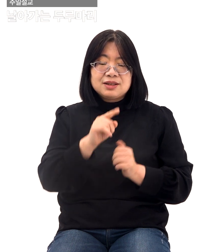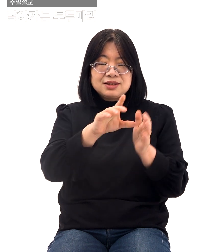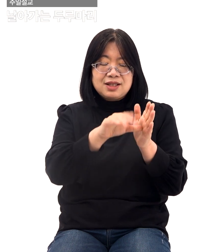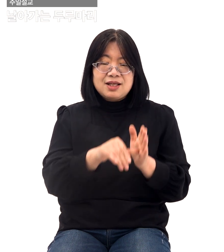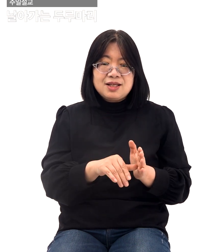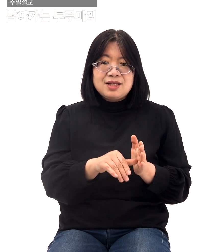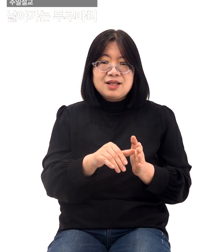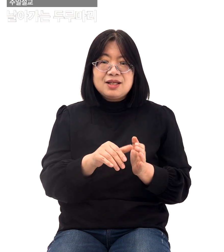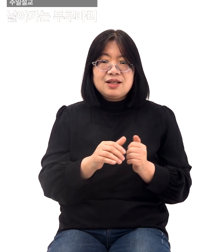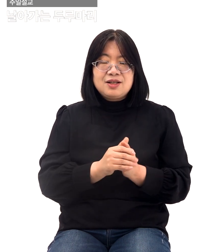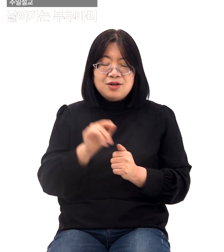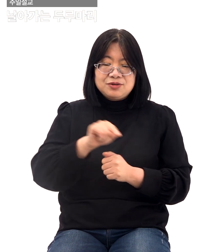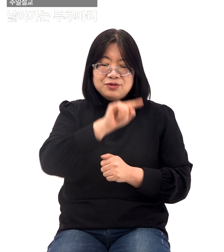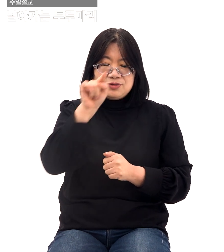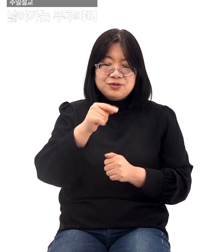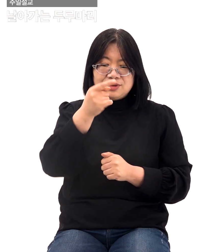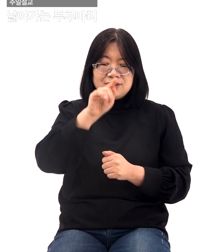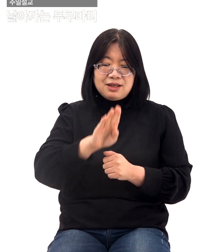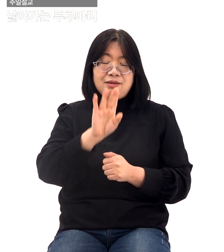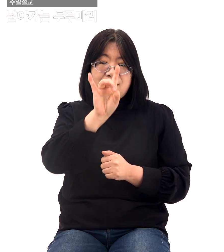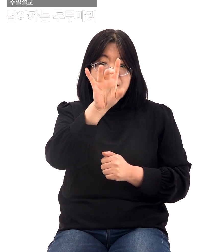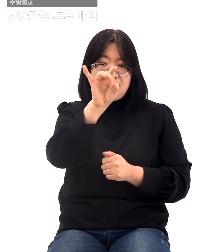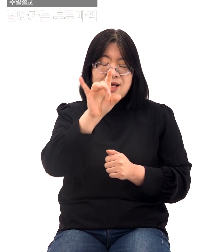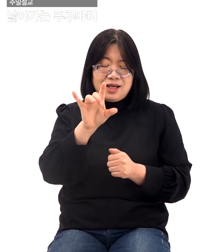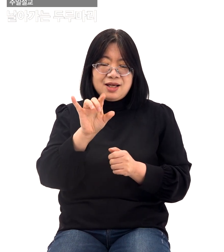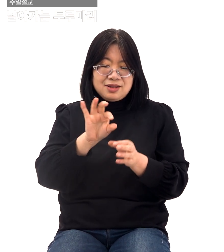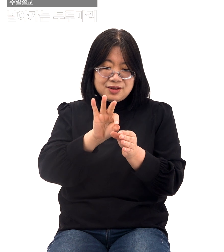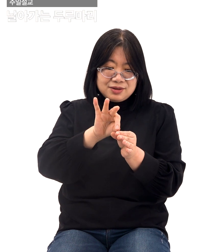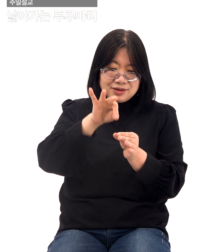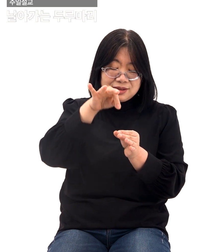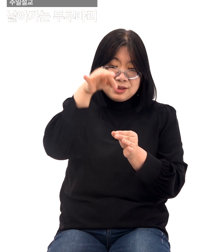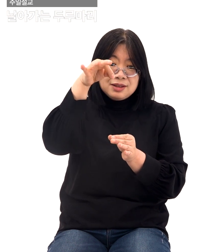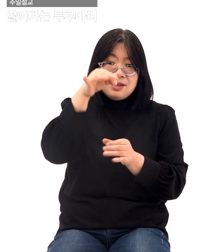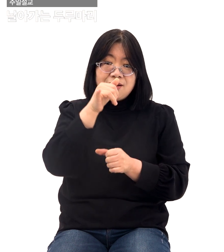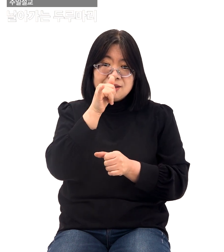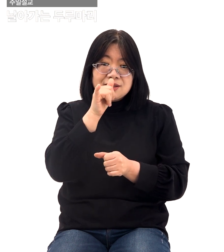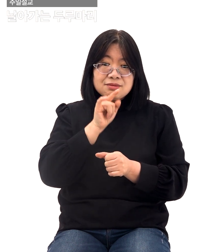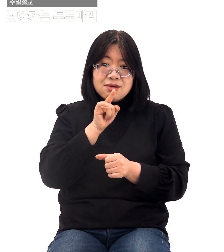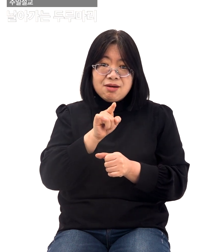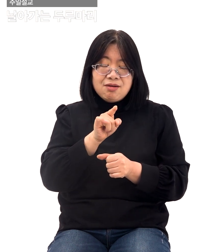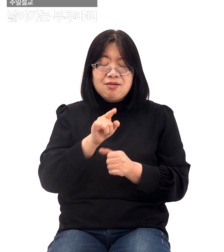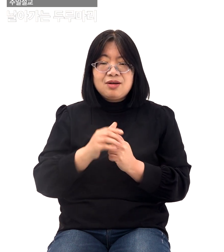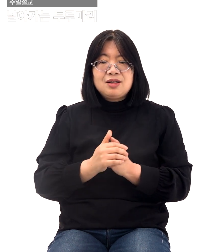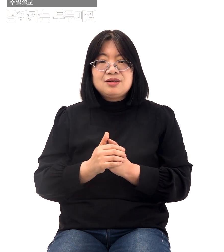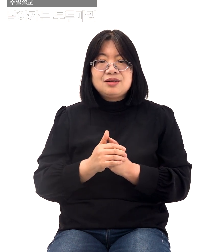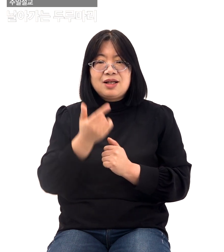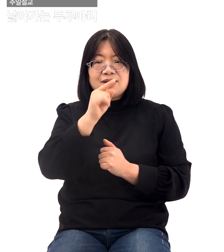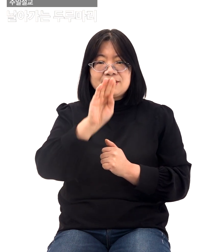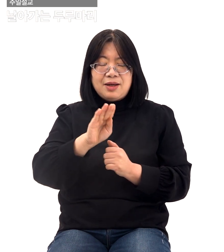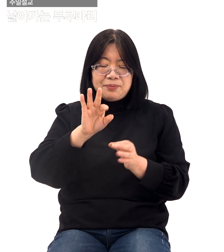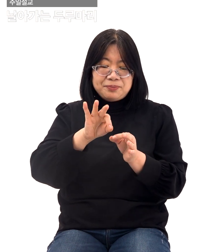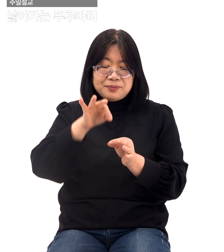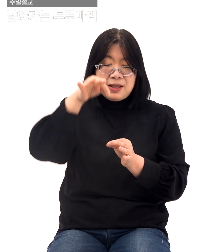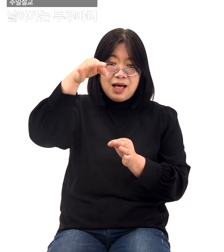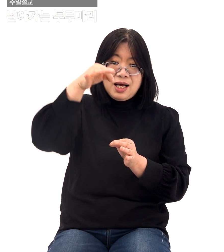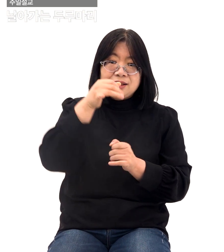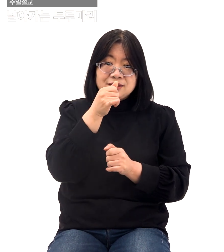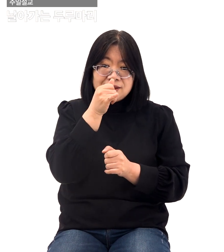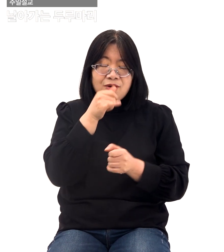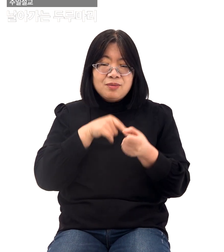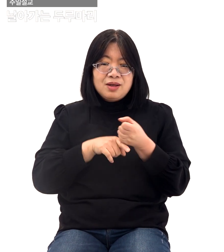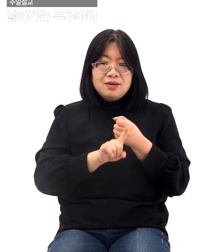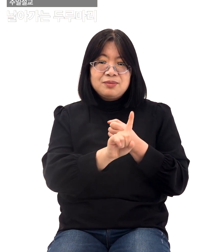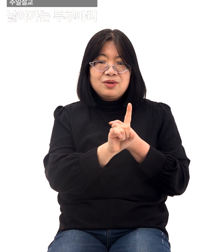그때에 둥근 납 한 조각이 들리더라. 거기에서 들려지는 게 하나 있는데 납 조각이 들려져요. 이 납 조각이라는